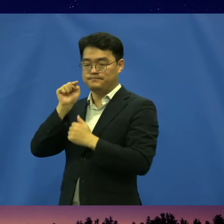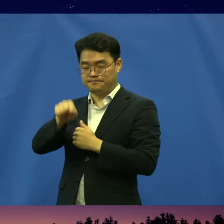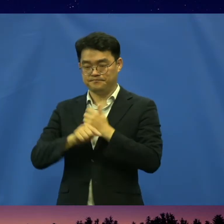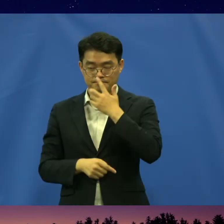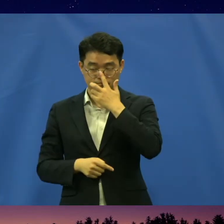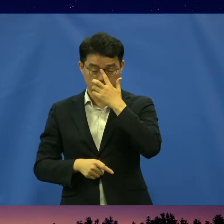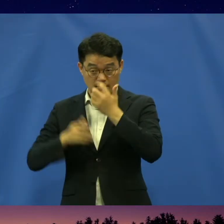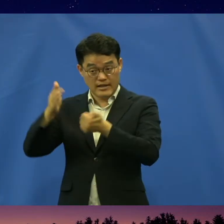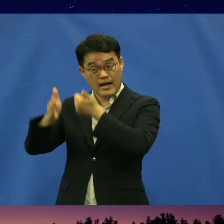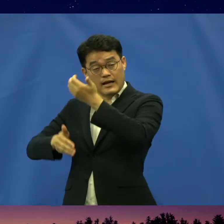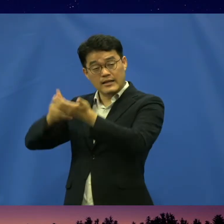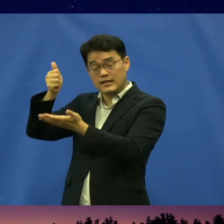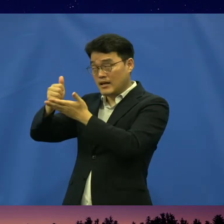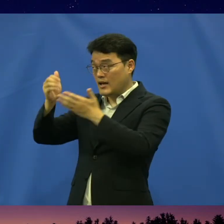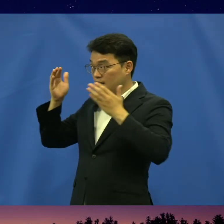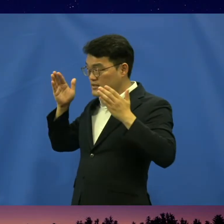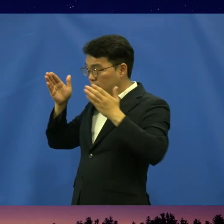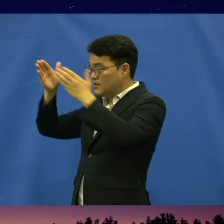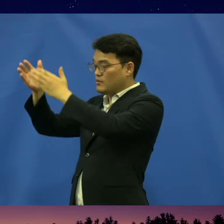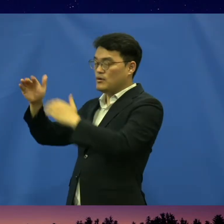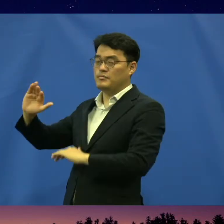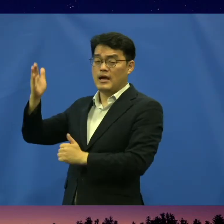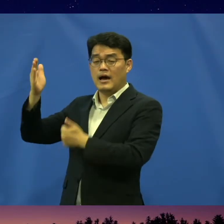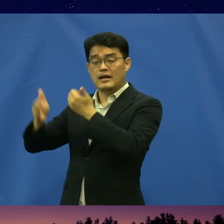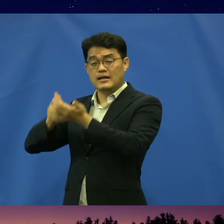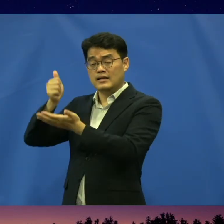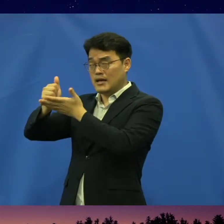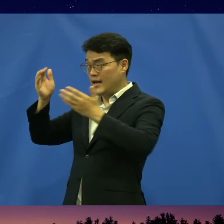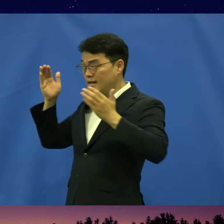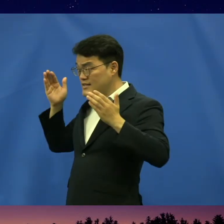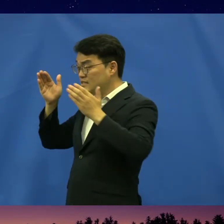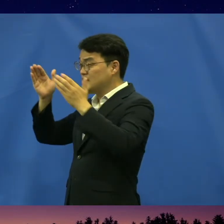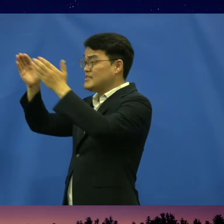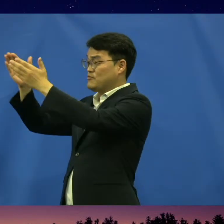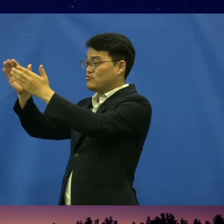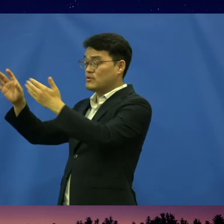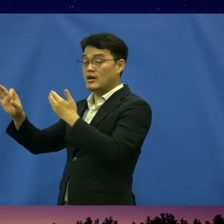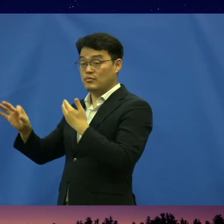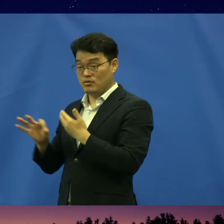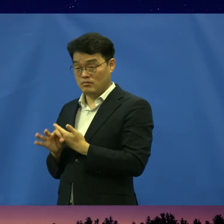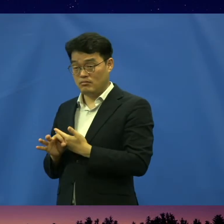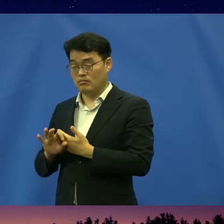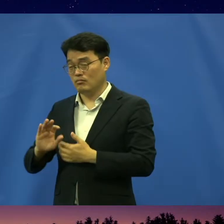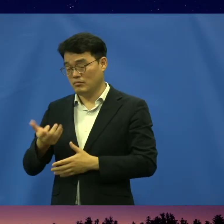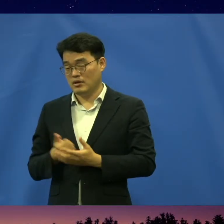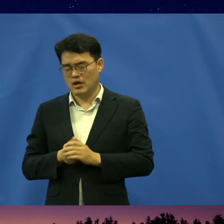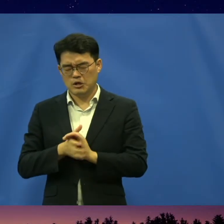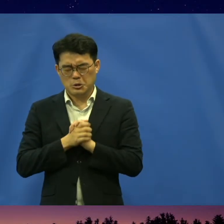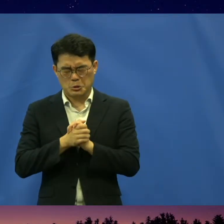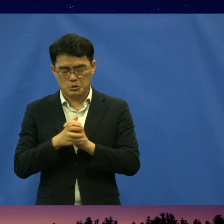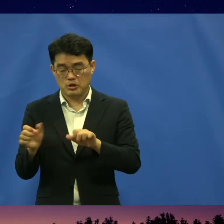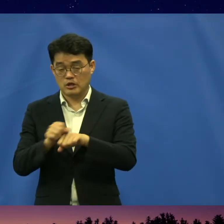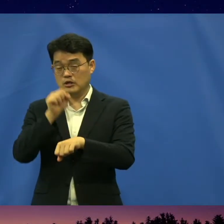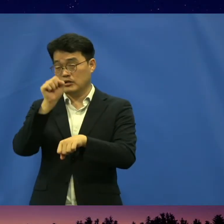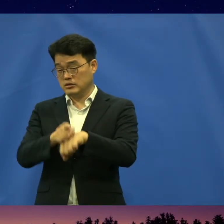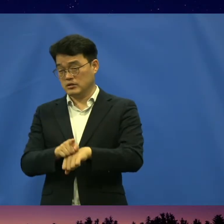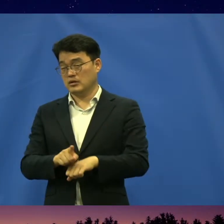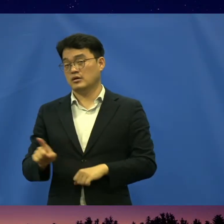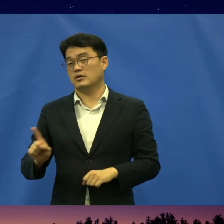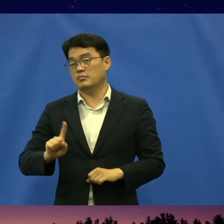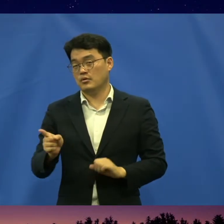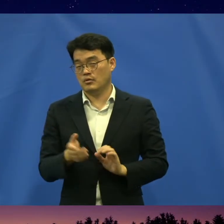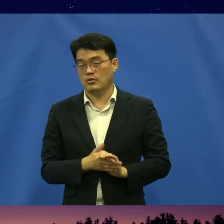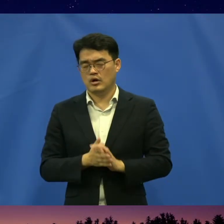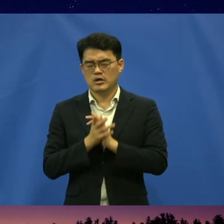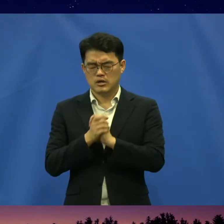하나님께 집중하면 되는 거예요, 여러분. 하나님께 집중하면 비전에서 벗어나지 않습니다. 기도하는 분들의 특징이 뭐예요? 내하부동하지 않아요. 여러분, 기도